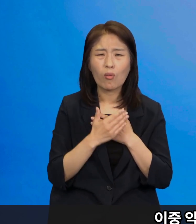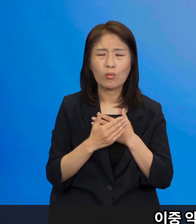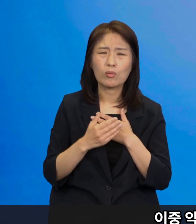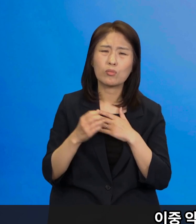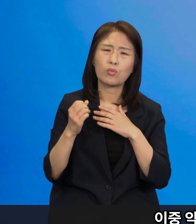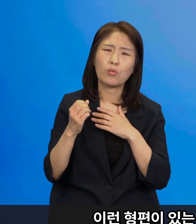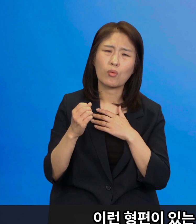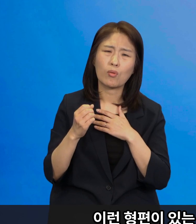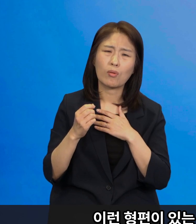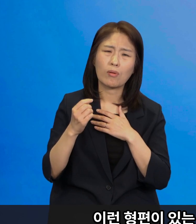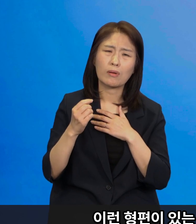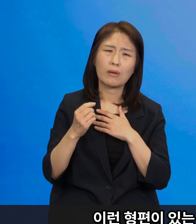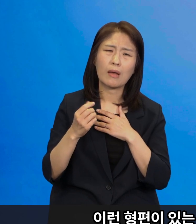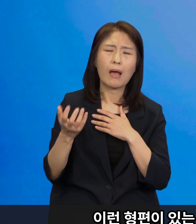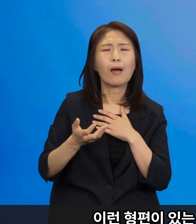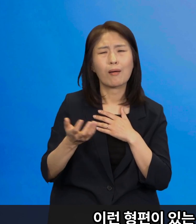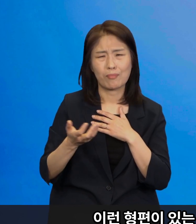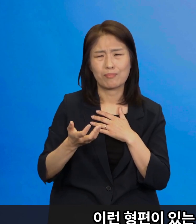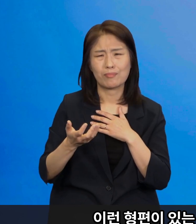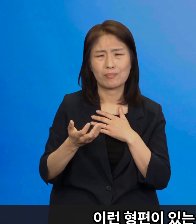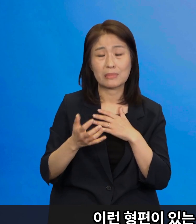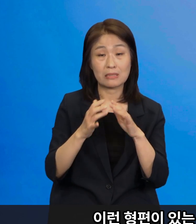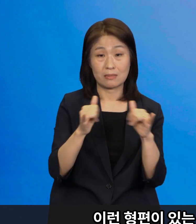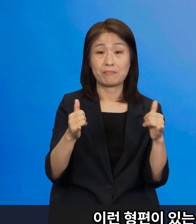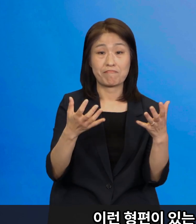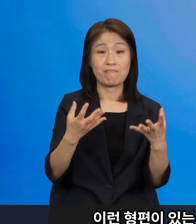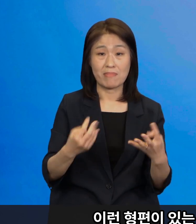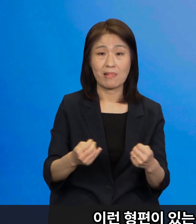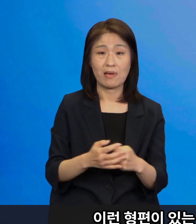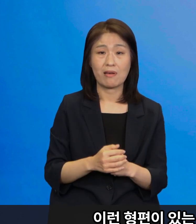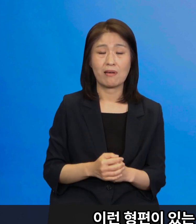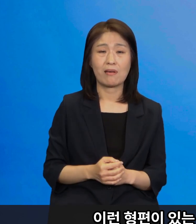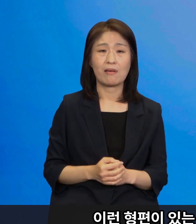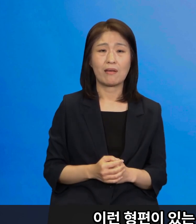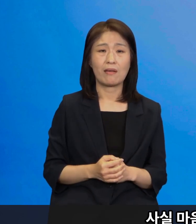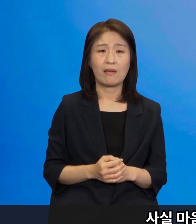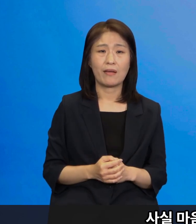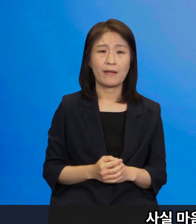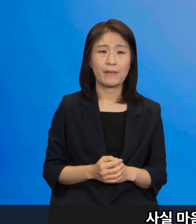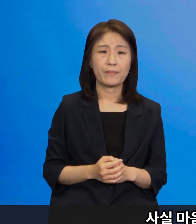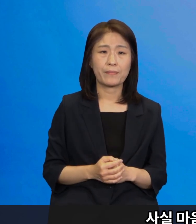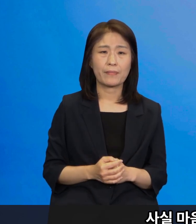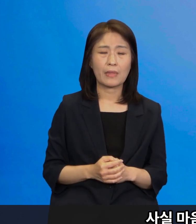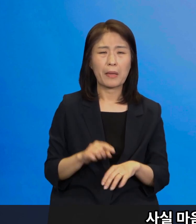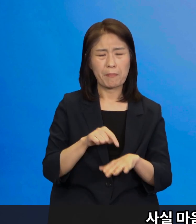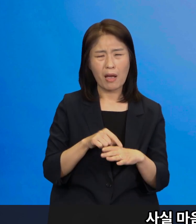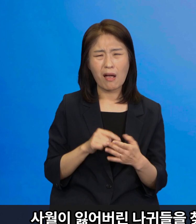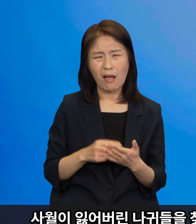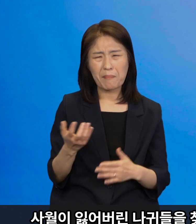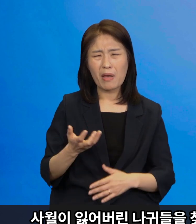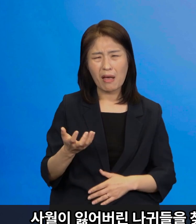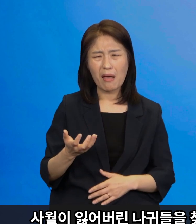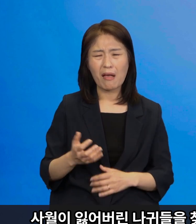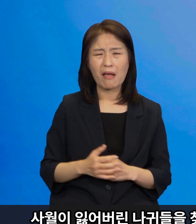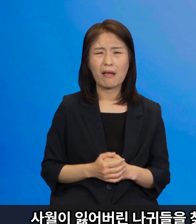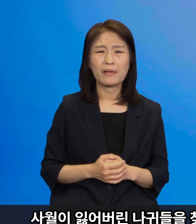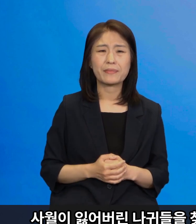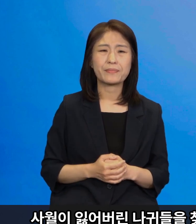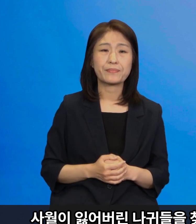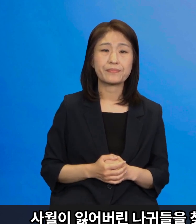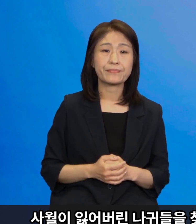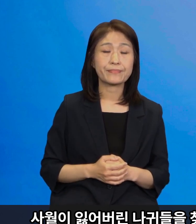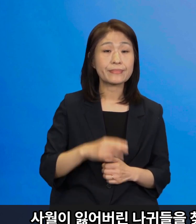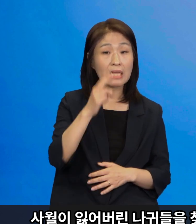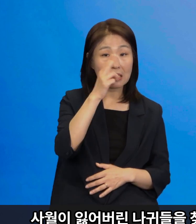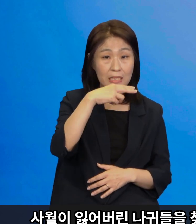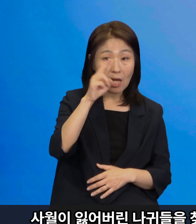겁니다. 이런 형편이 있는 분들이 참 곳곳에 있기 때문에 사실 마음이 너무 아픈 거예요. 사울이